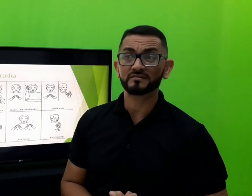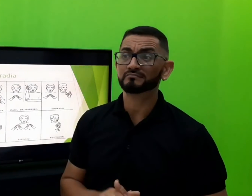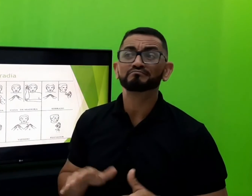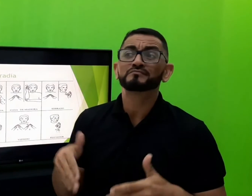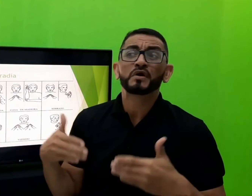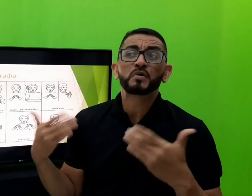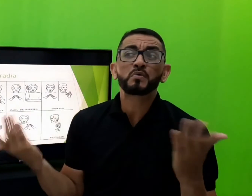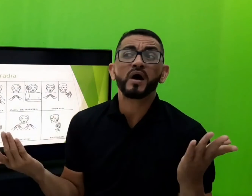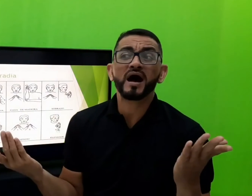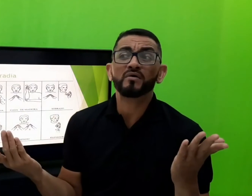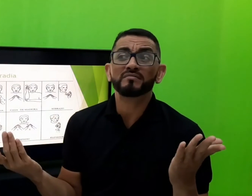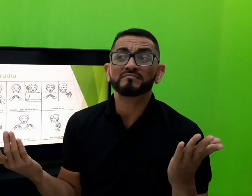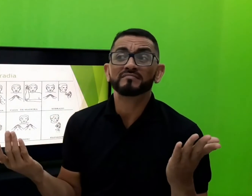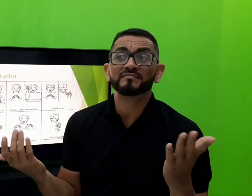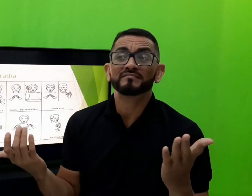certo? Qual